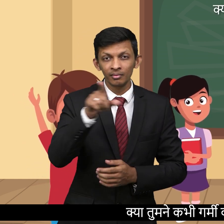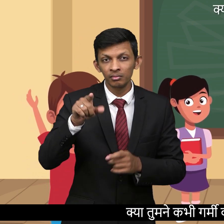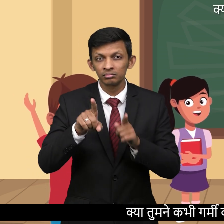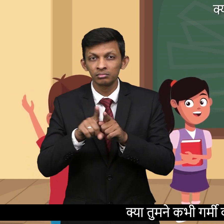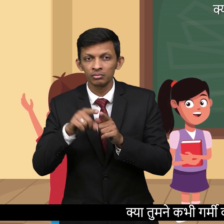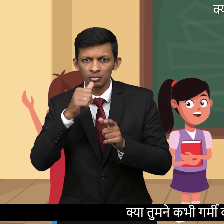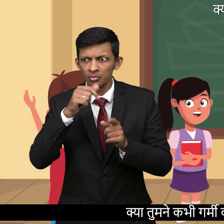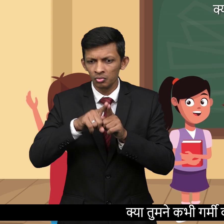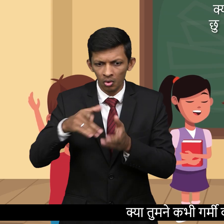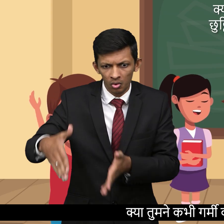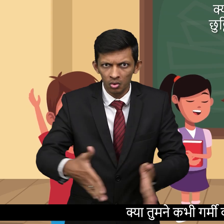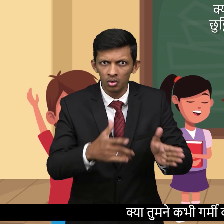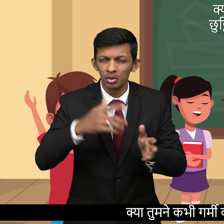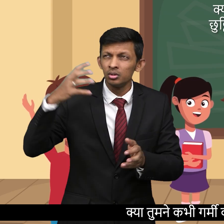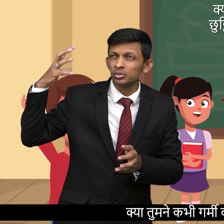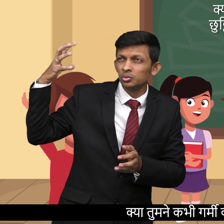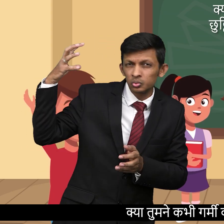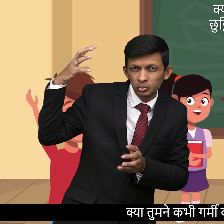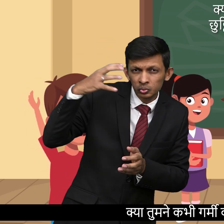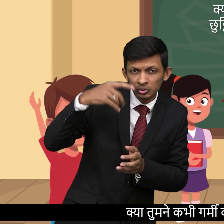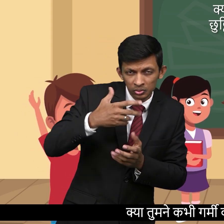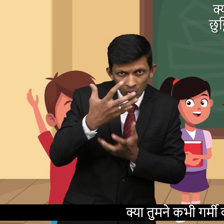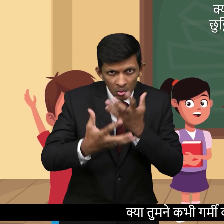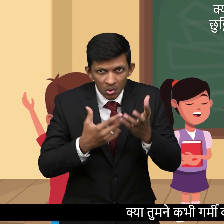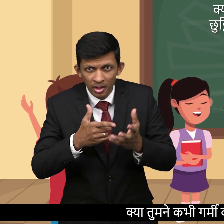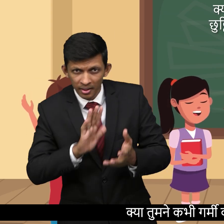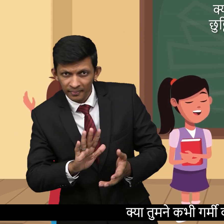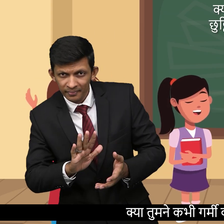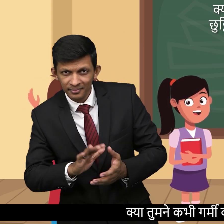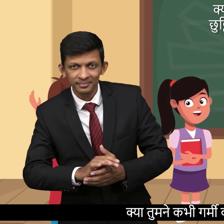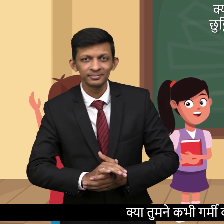क्या तुमने कभी गर्मी की छुट्टियों में नदी में खेला है?